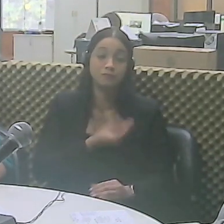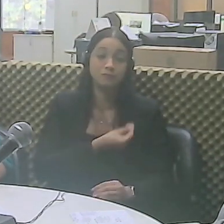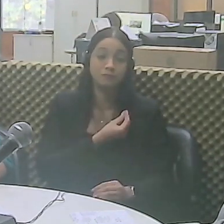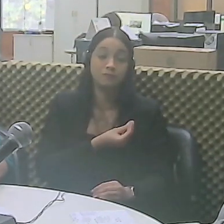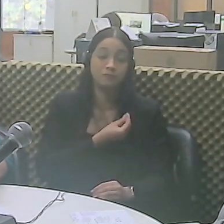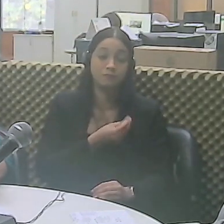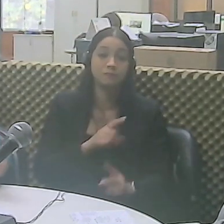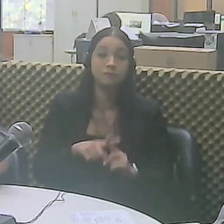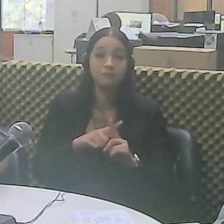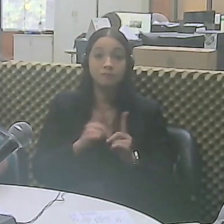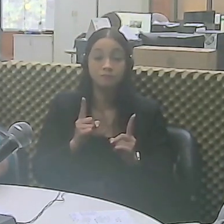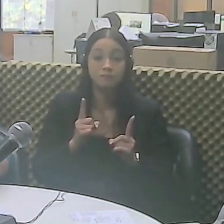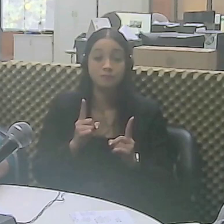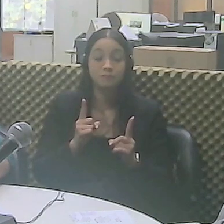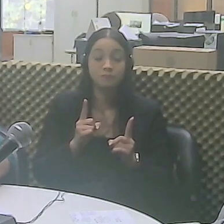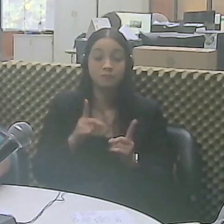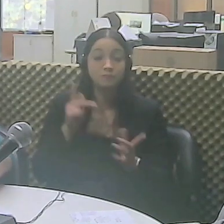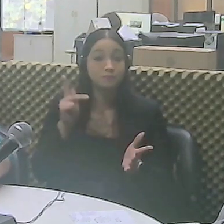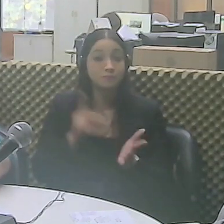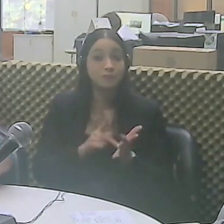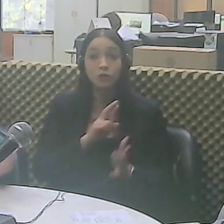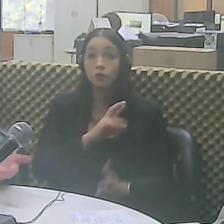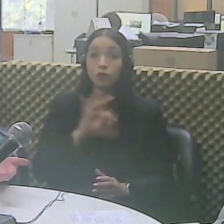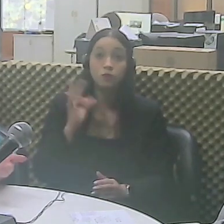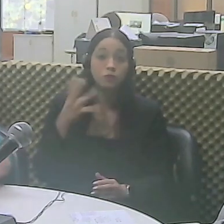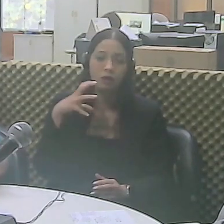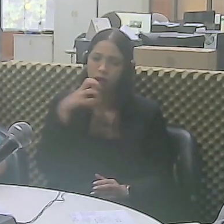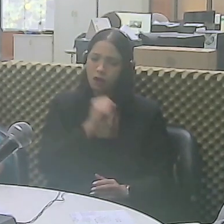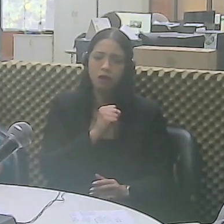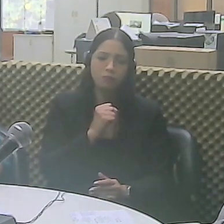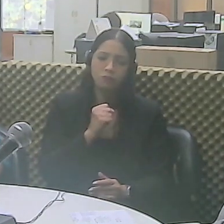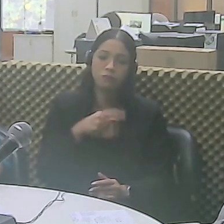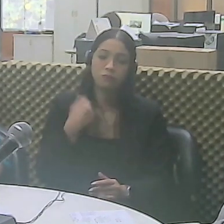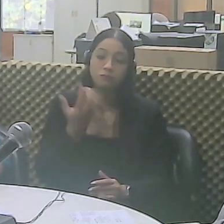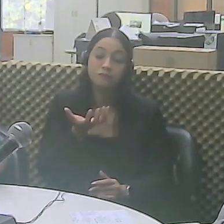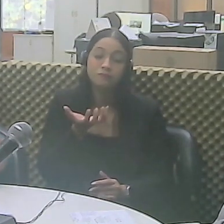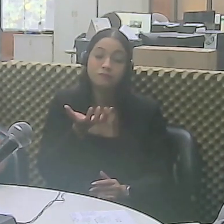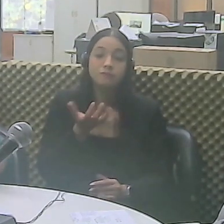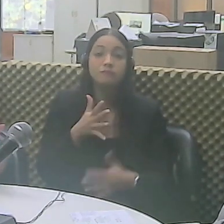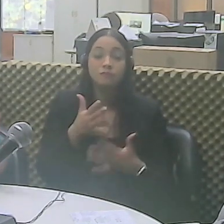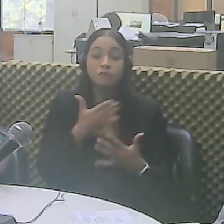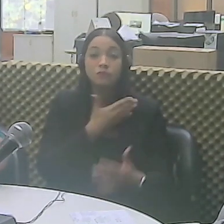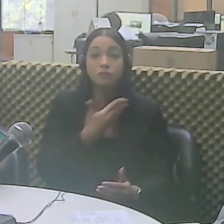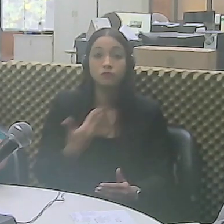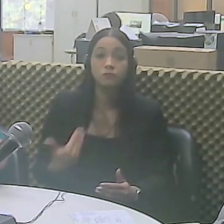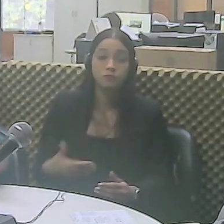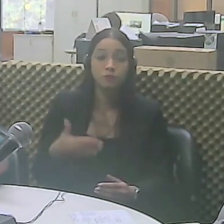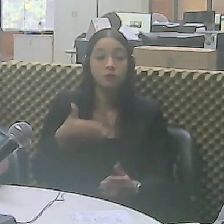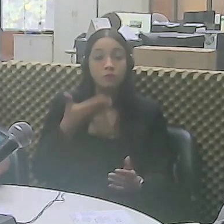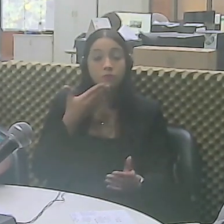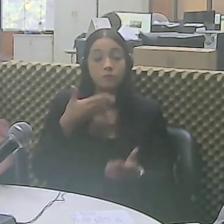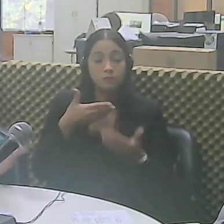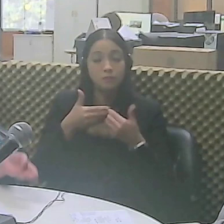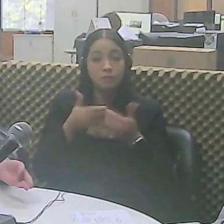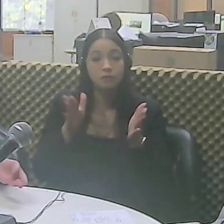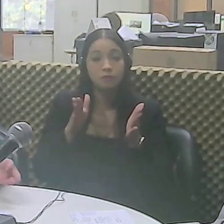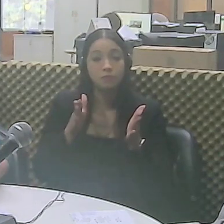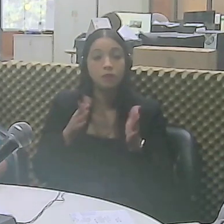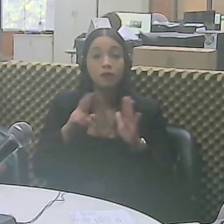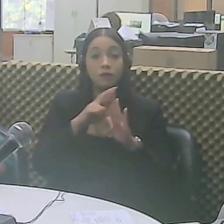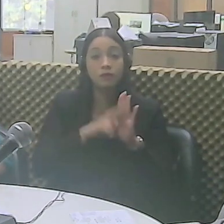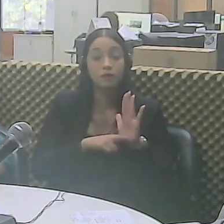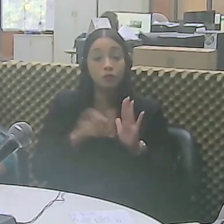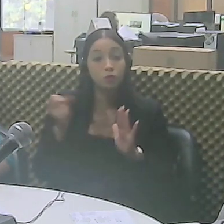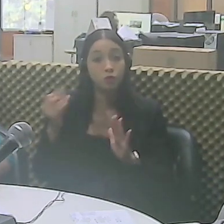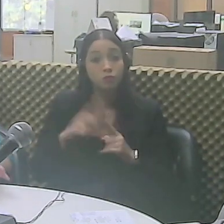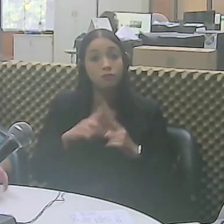Porém, na prática, não é tudo tão rápido quanto a gente gostaria. Então, o governo foi lá, sancionou, tem novas regras,